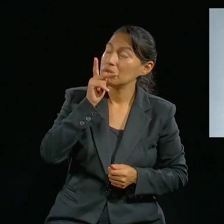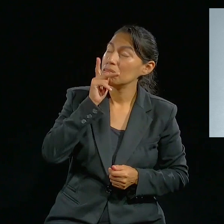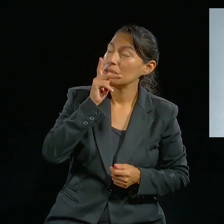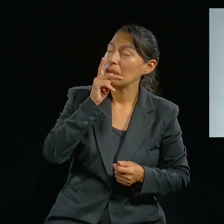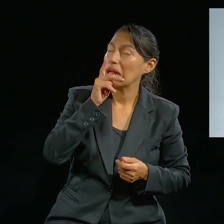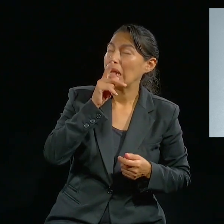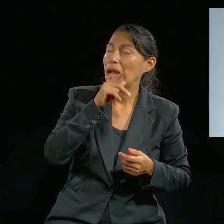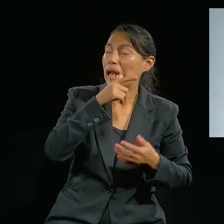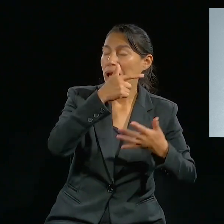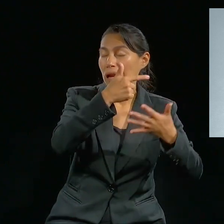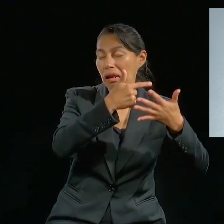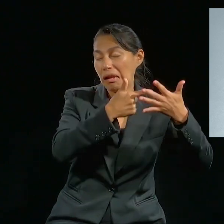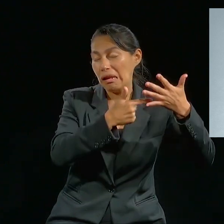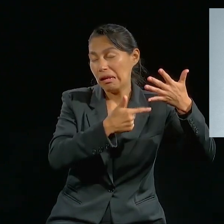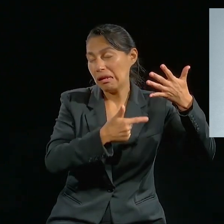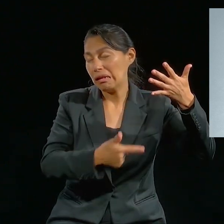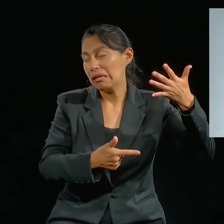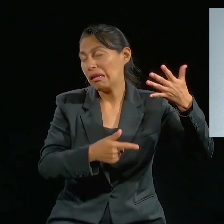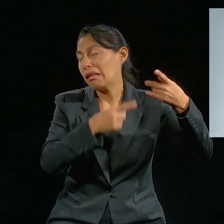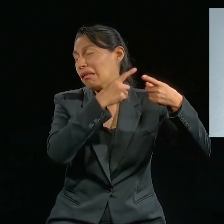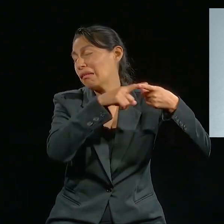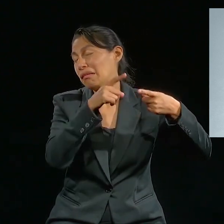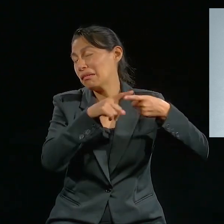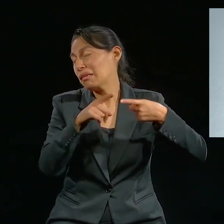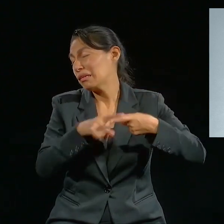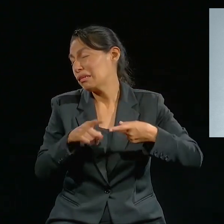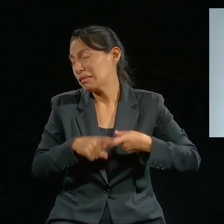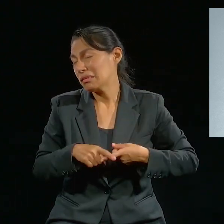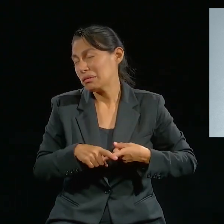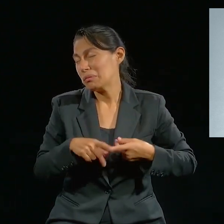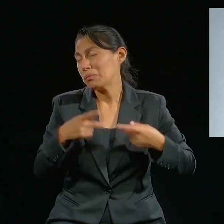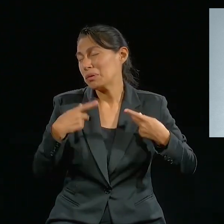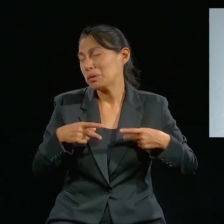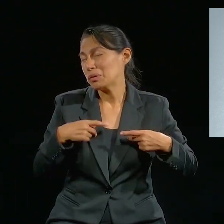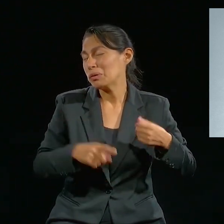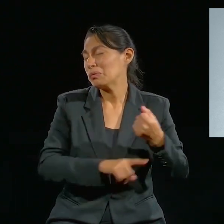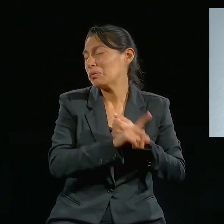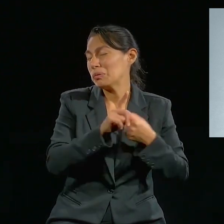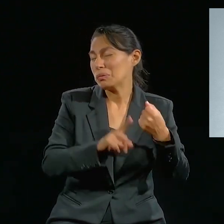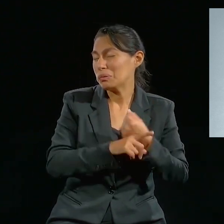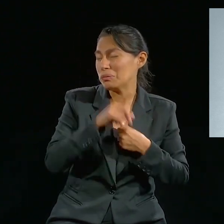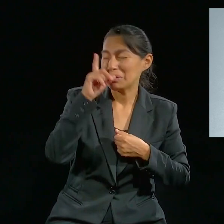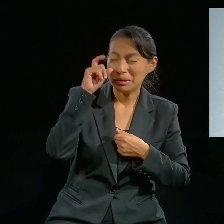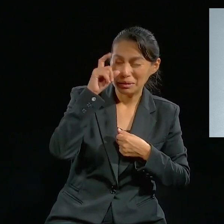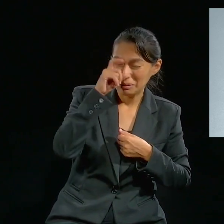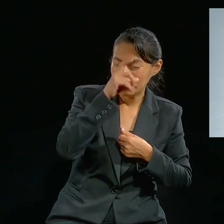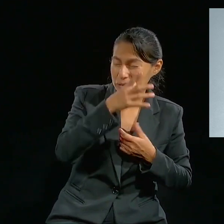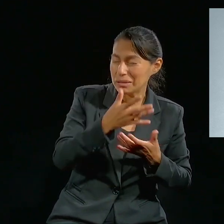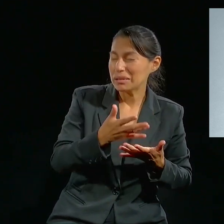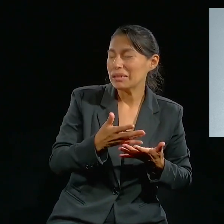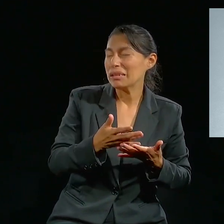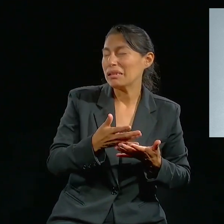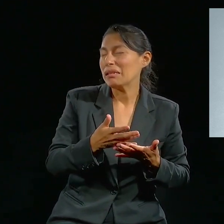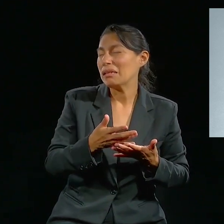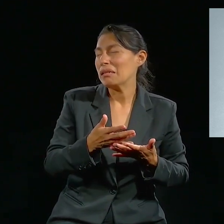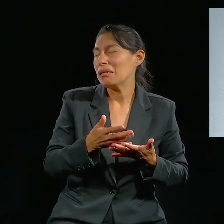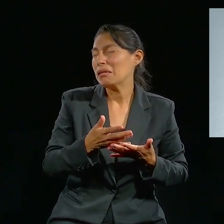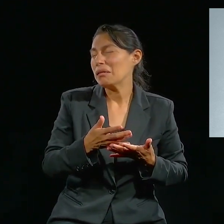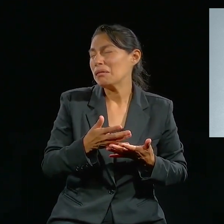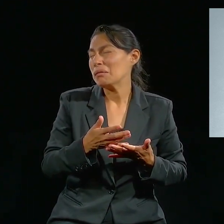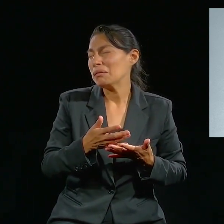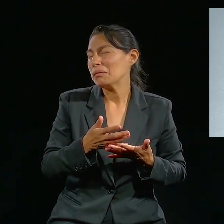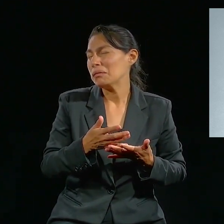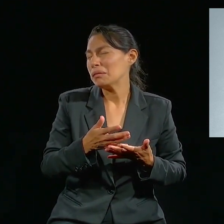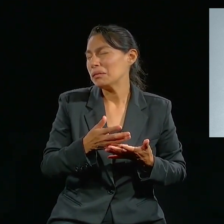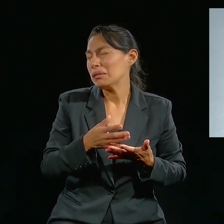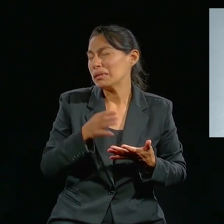habemos muchas personas señor que estamos pasando por una situación difícil y mayormente